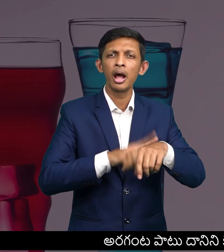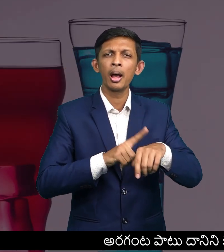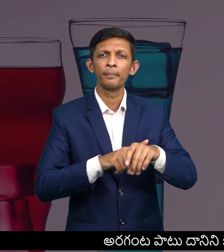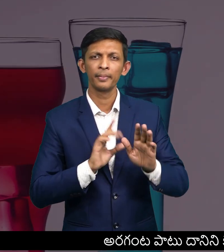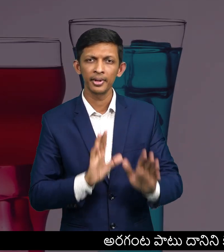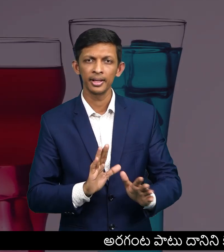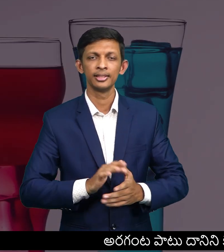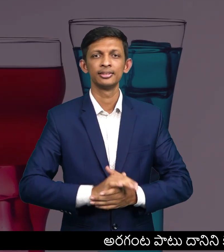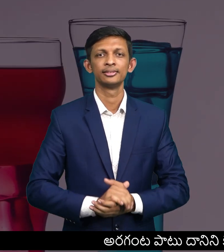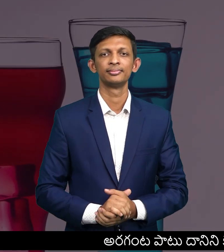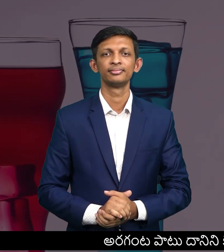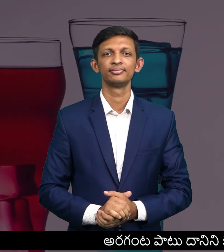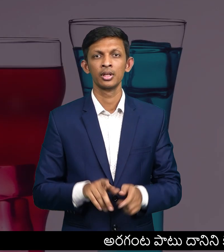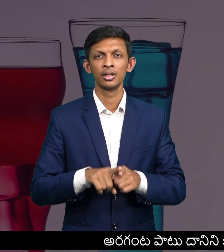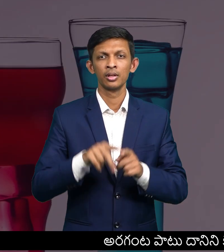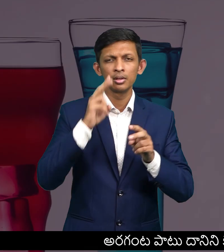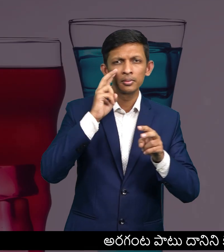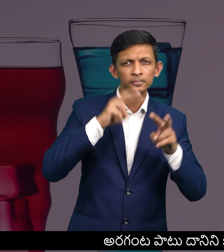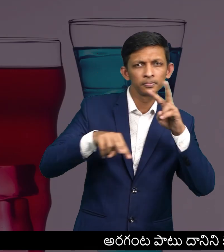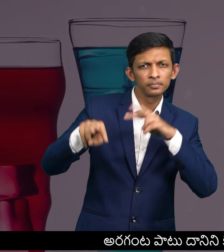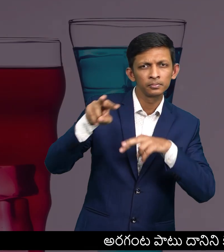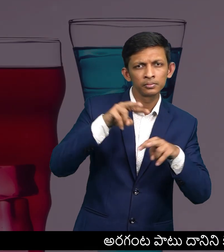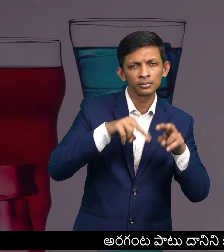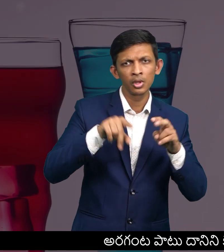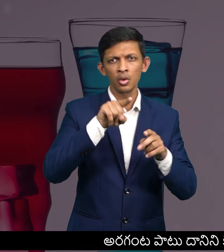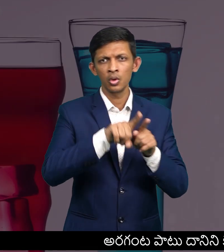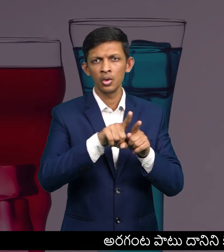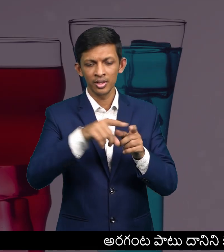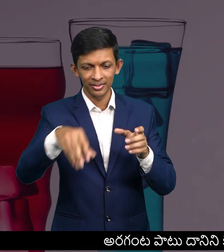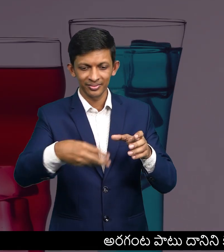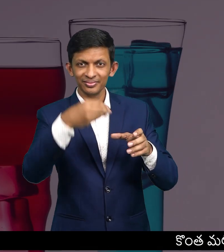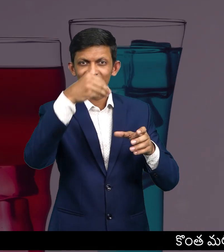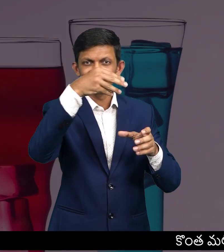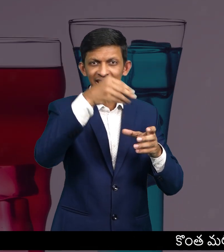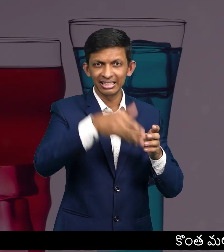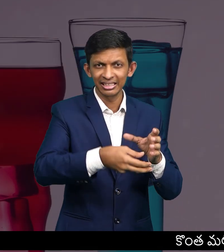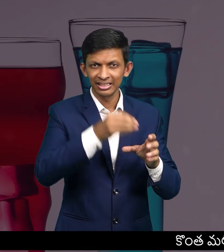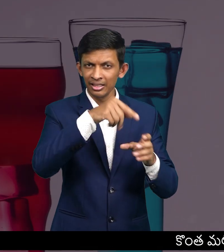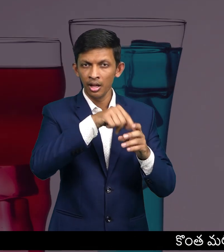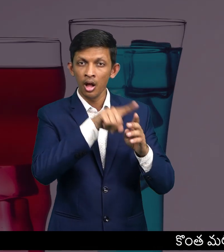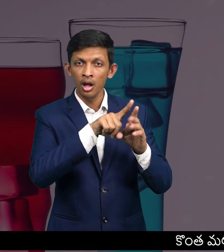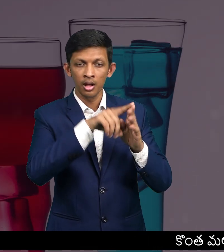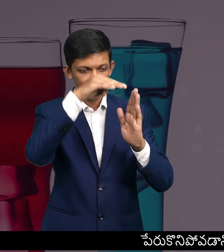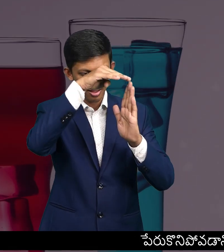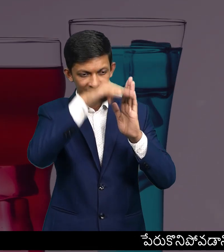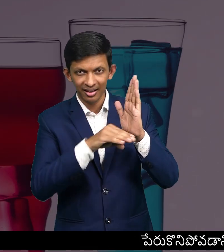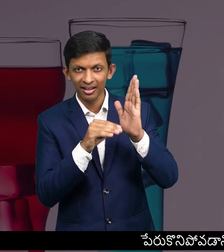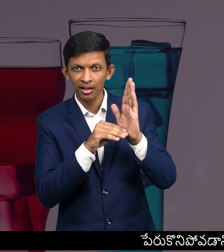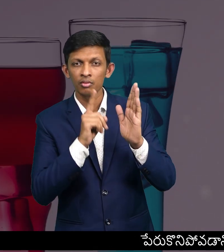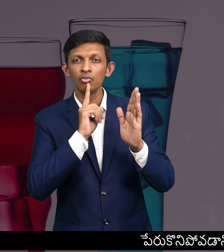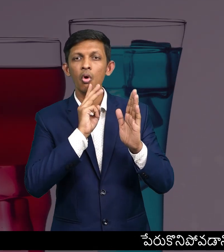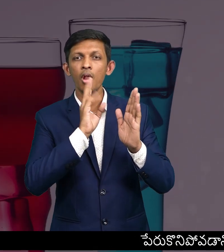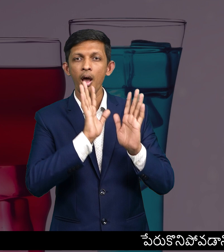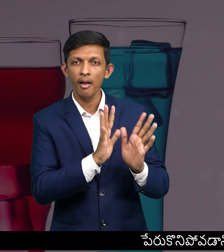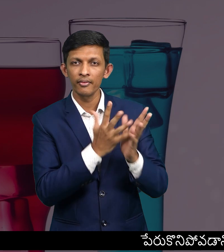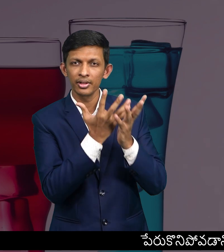అరగంట పాటు దానిని కదలకుండా నిలబడినివ్వండి. కొంత మట్టి నీటి అడుగున పేర్కొని పోవడాన్ని మనం